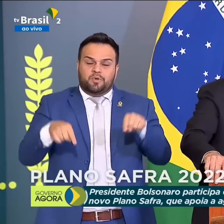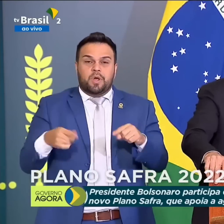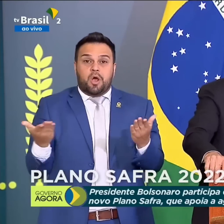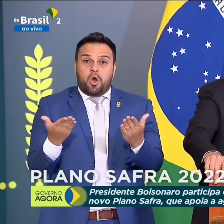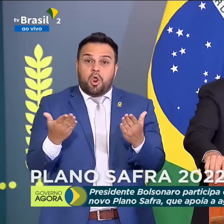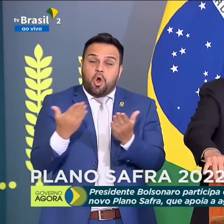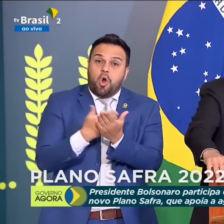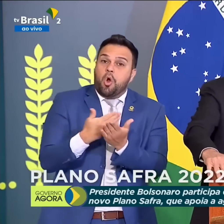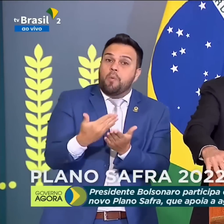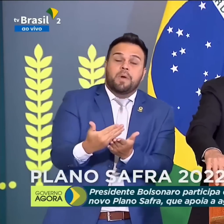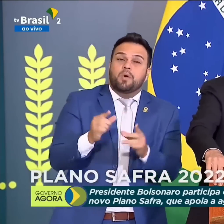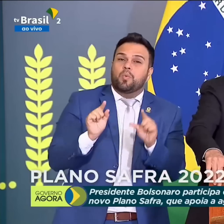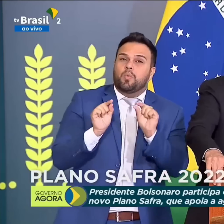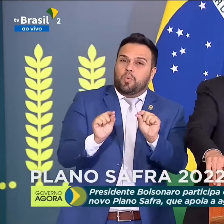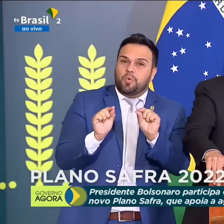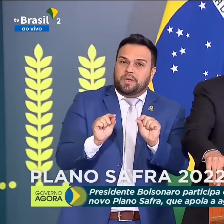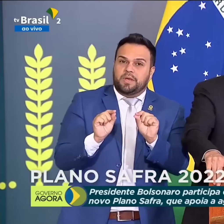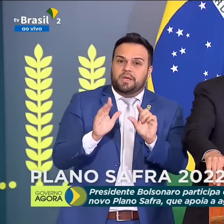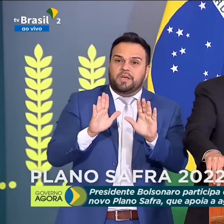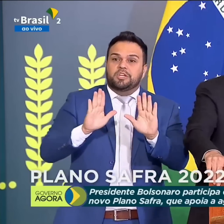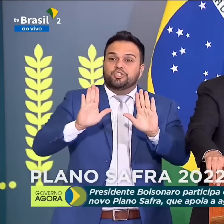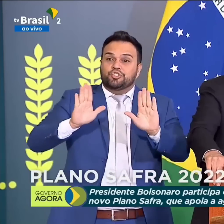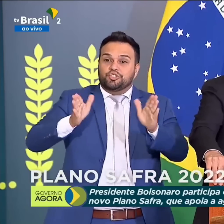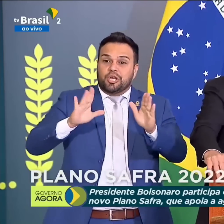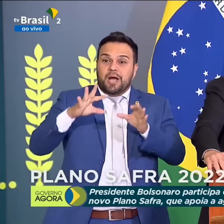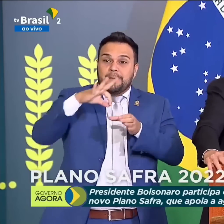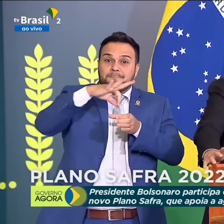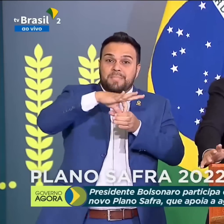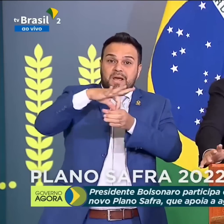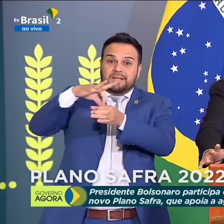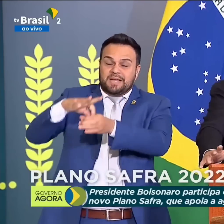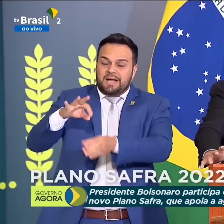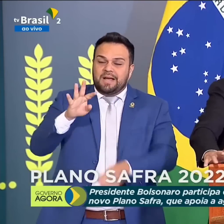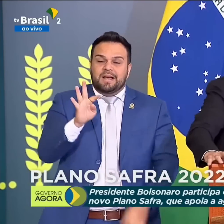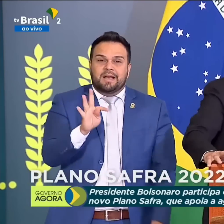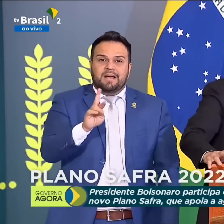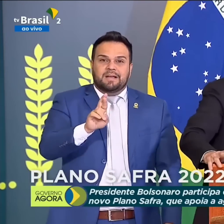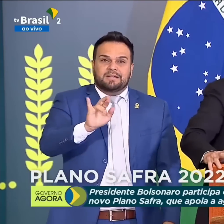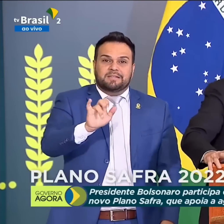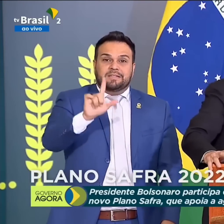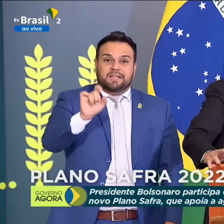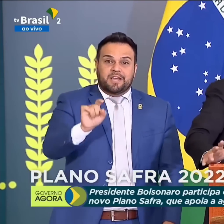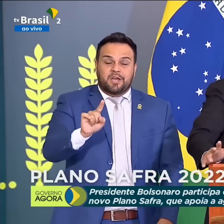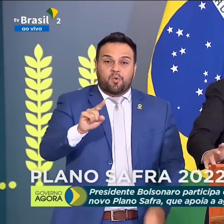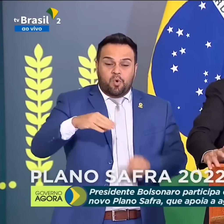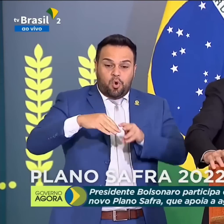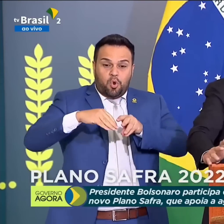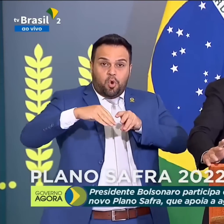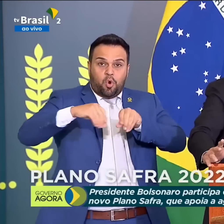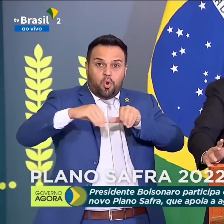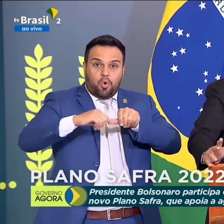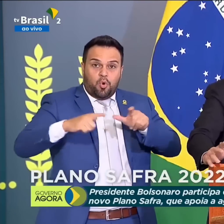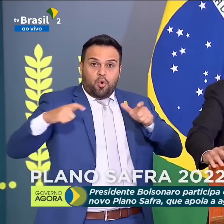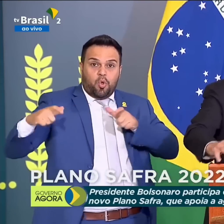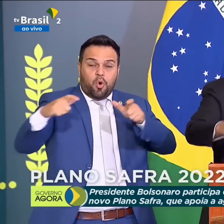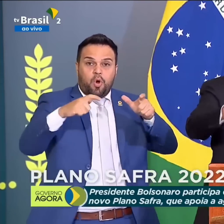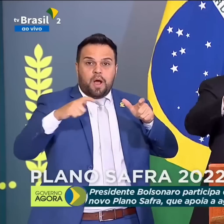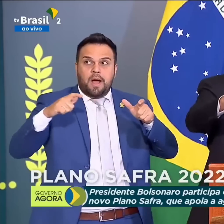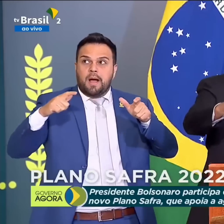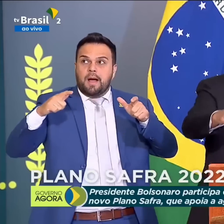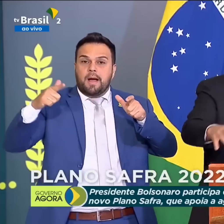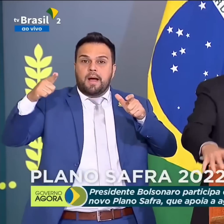a plantar e colher trigo em regiões nunca antes pensadas, tendo em vista,